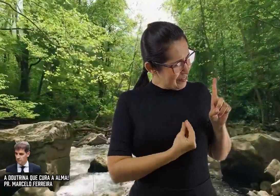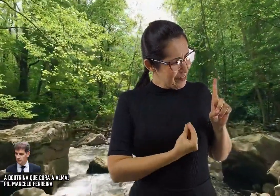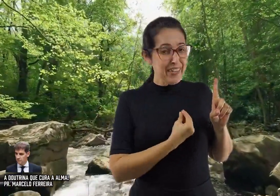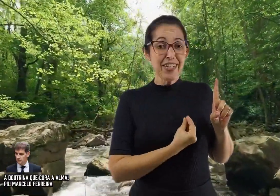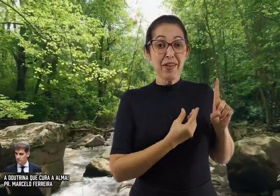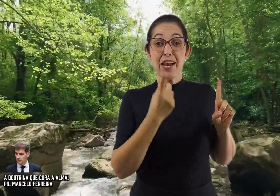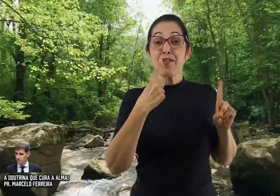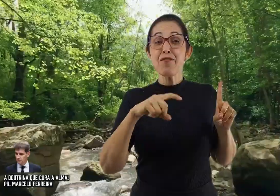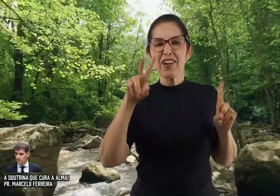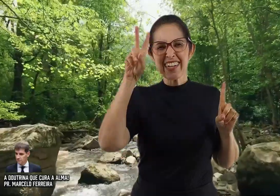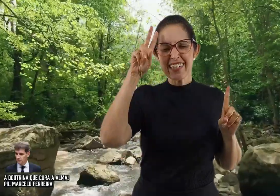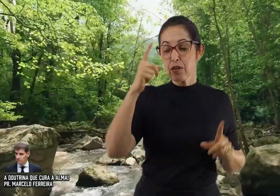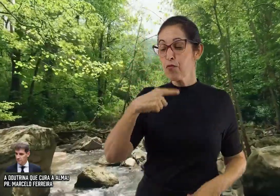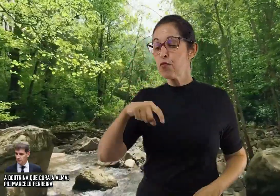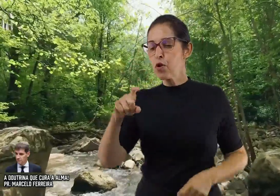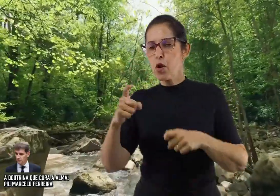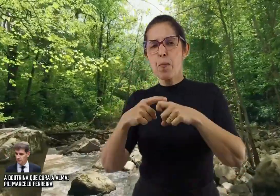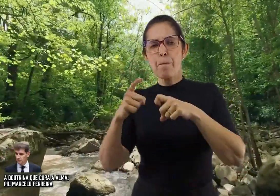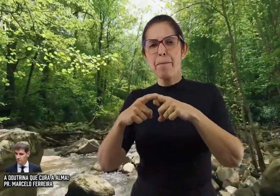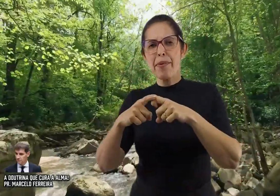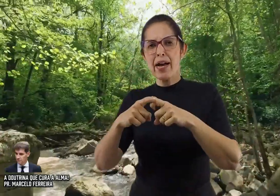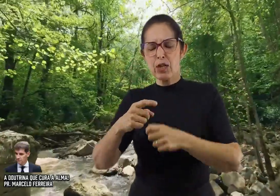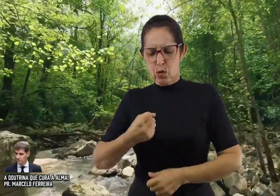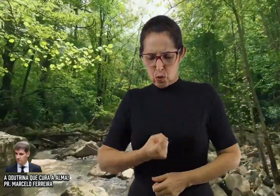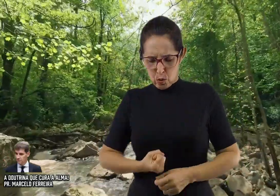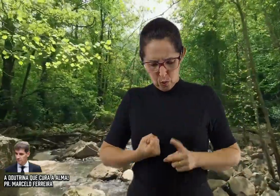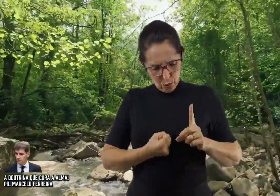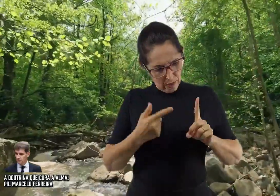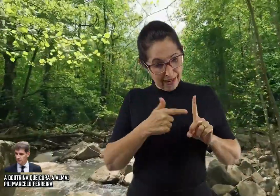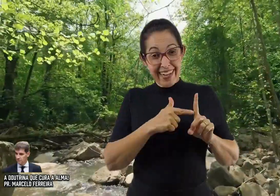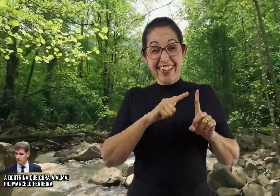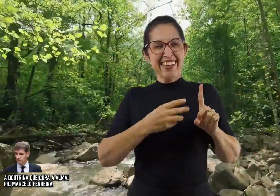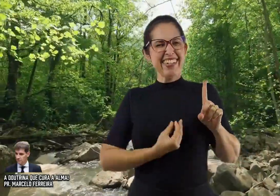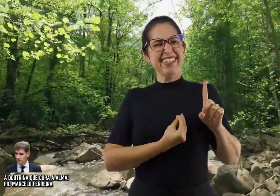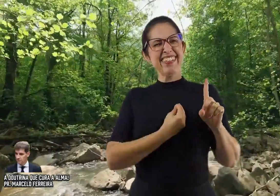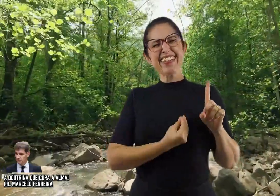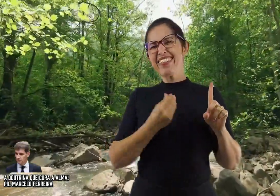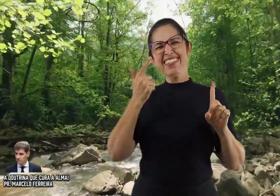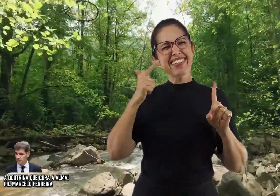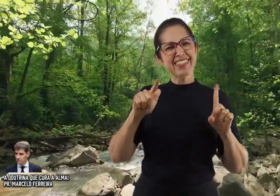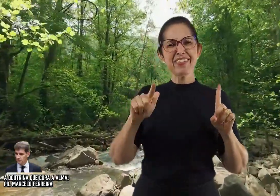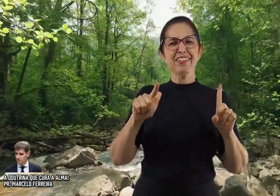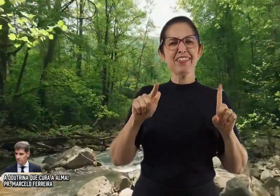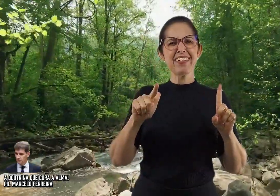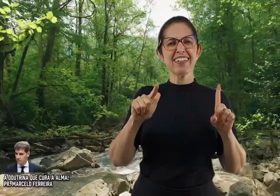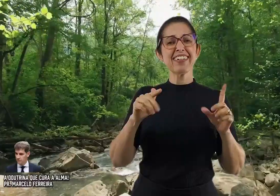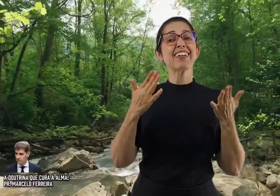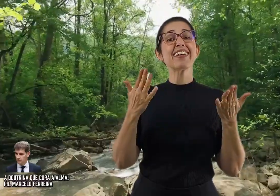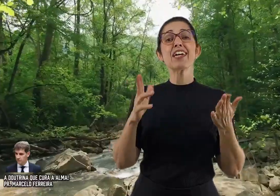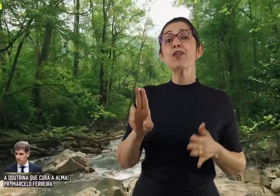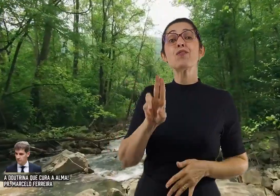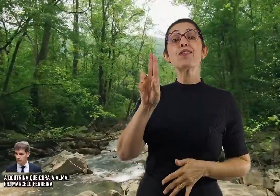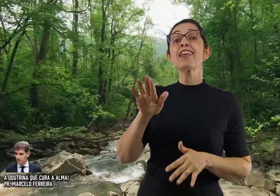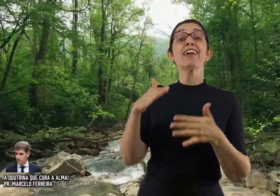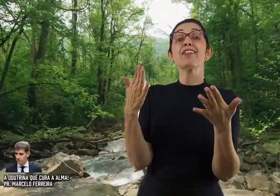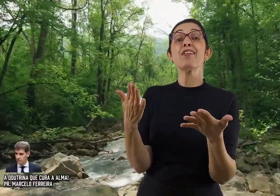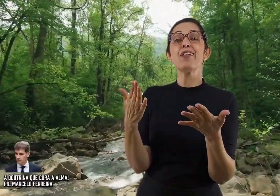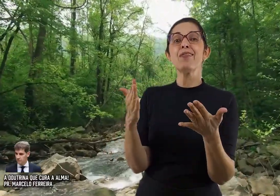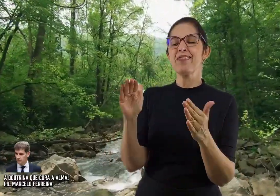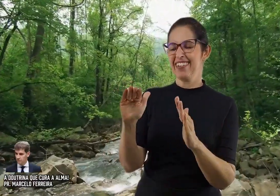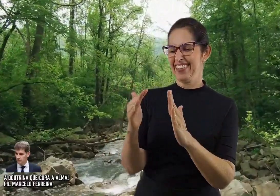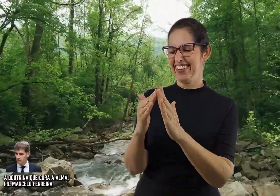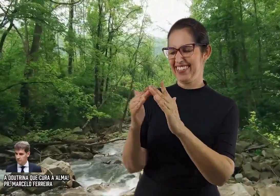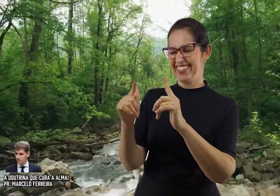Foi segunda-feira no médico, ultrassom, a criança tinha ressuscitado. Quem foi usado? O calor do